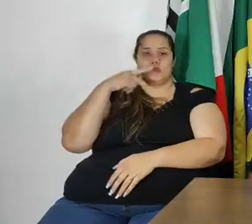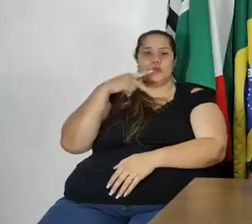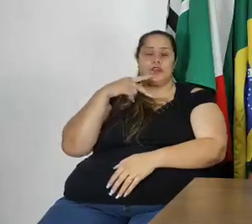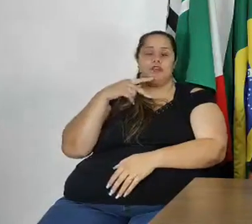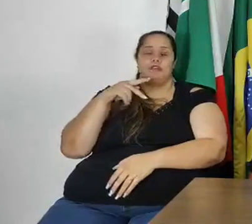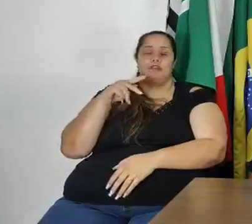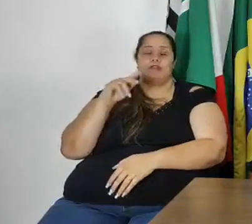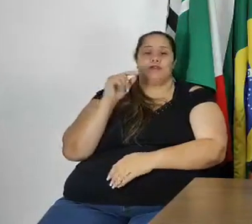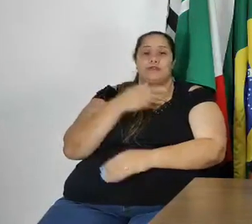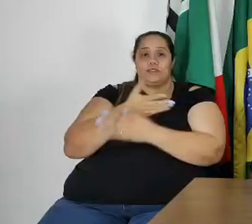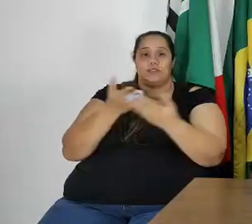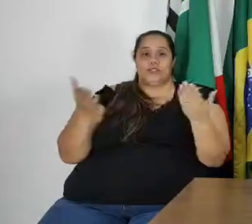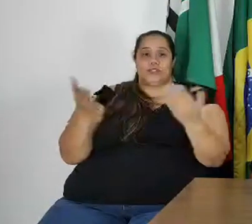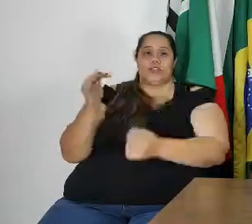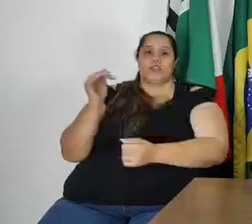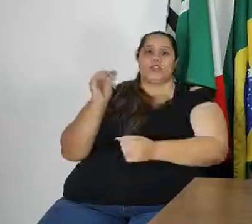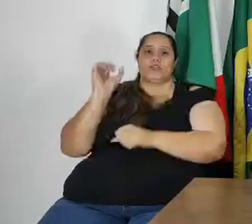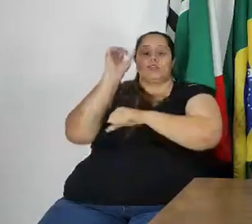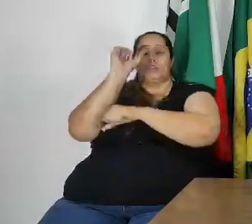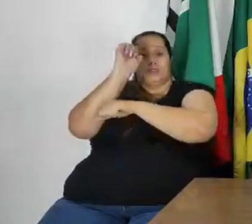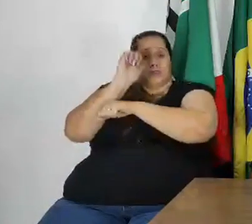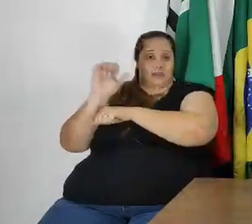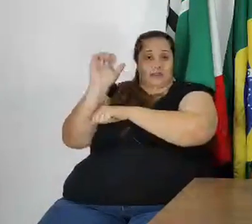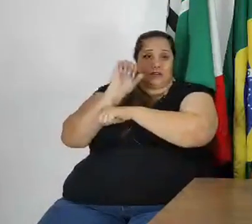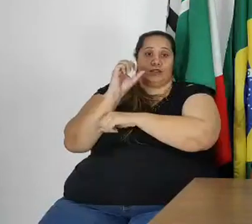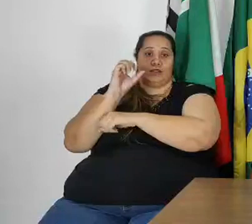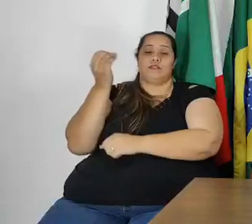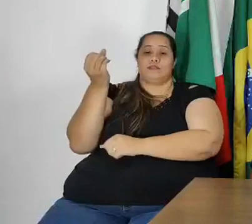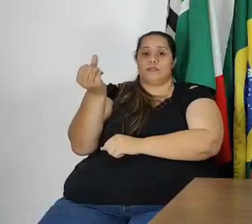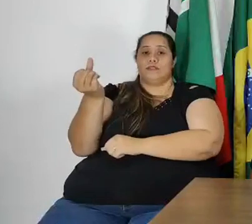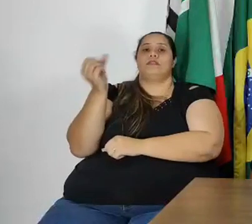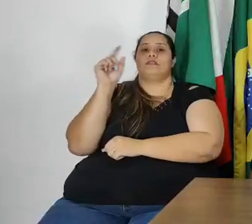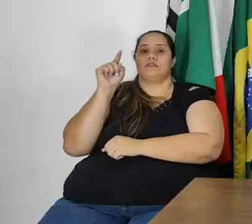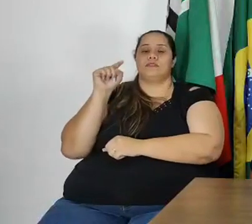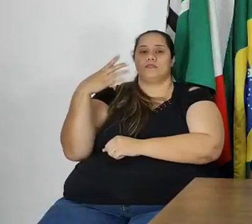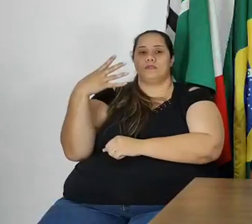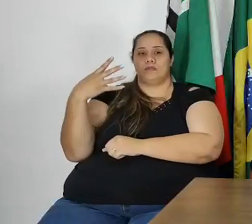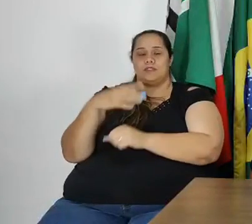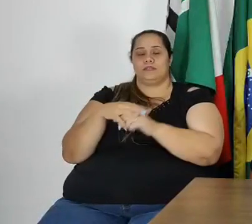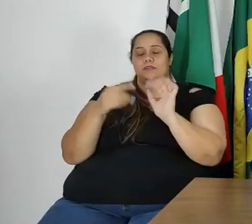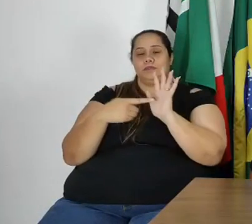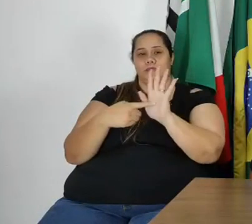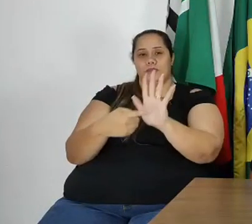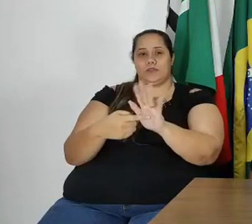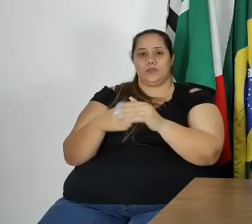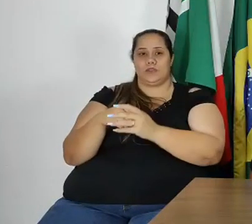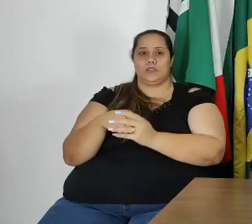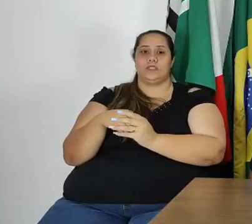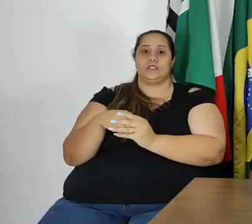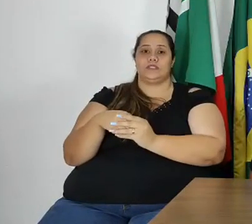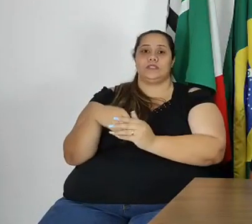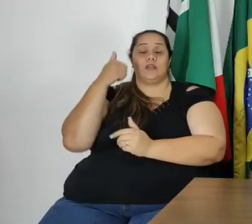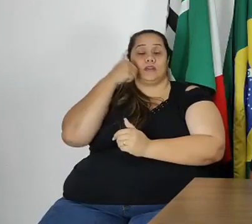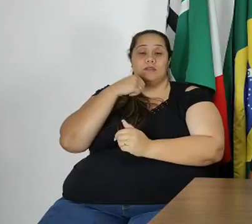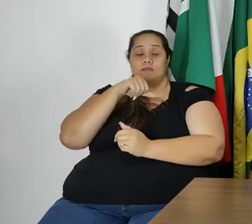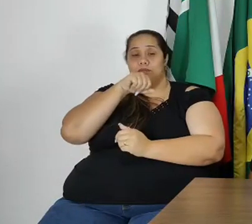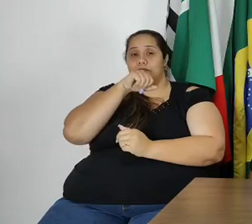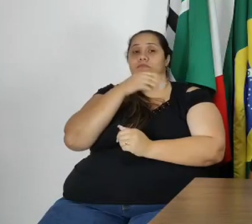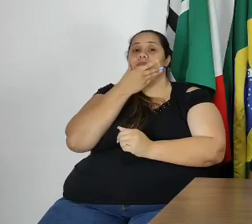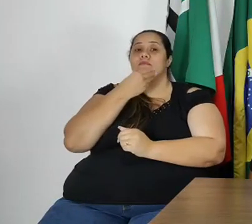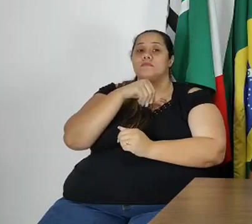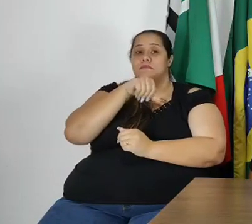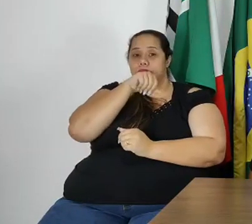Efésios, capítulo 6 e versículo 4, que diz assim: pais, não tratem